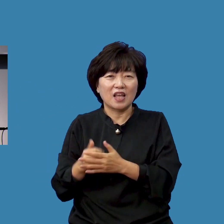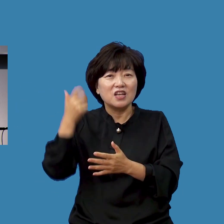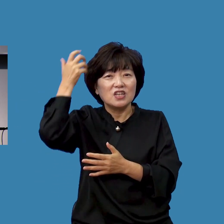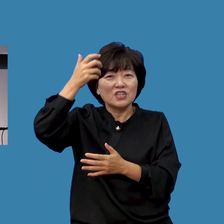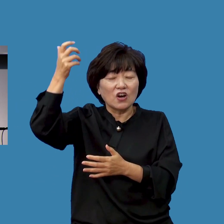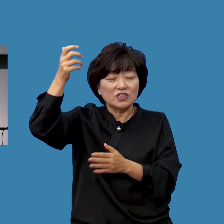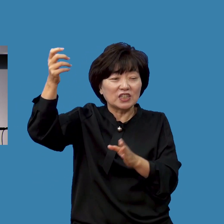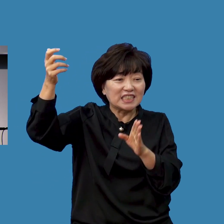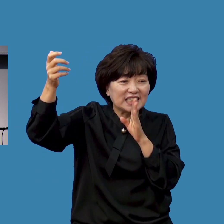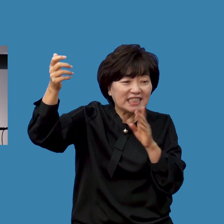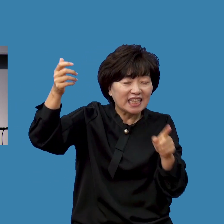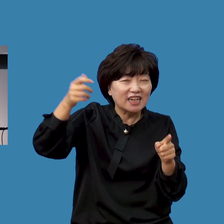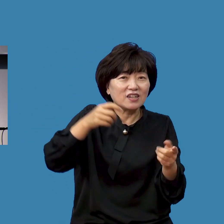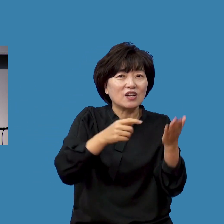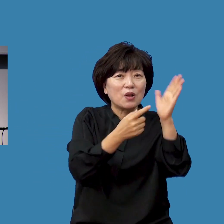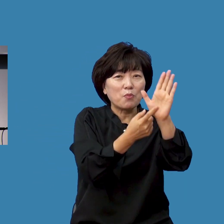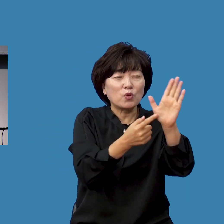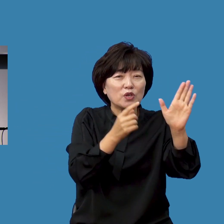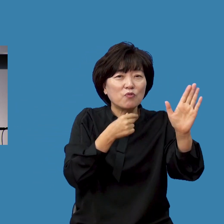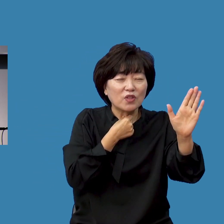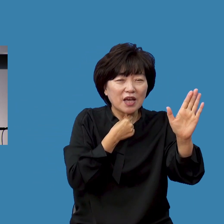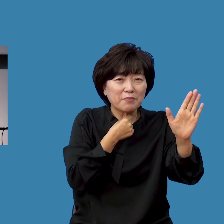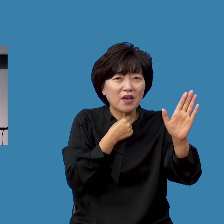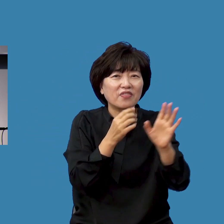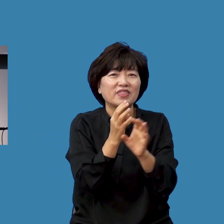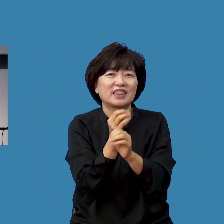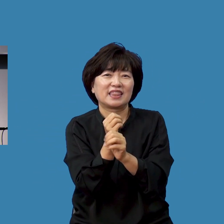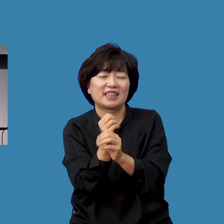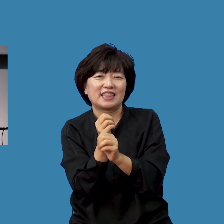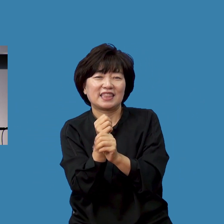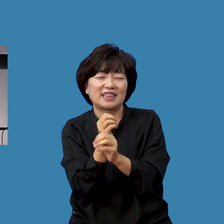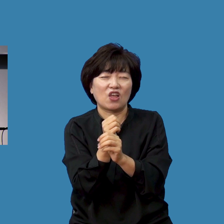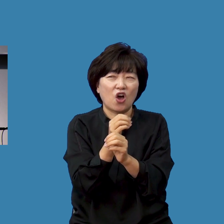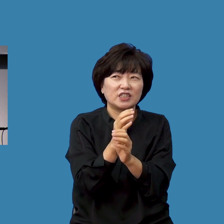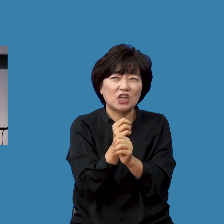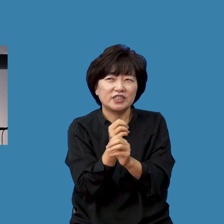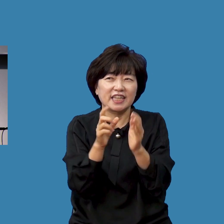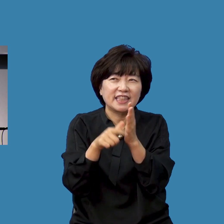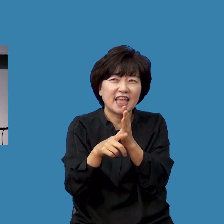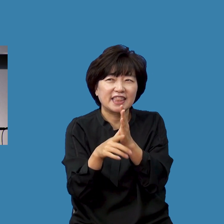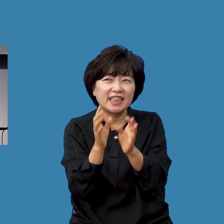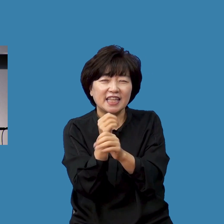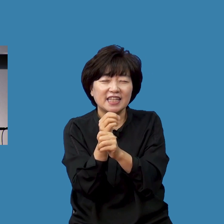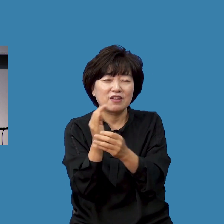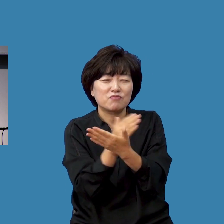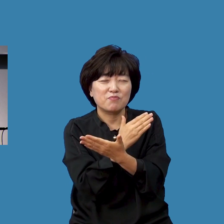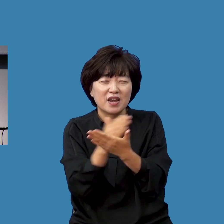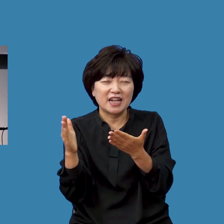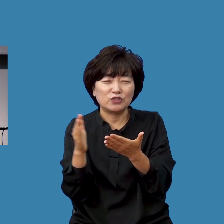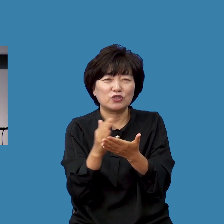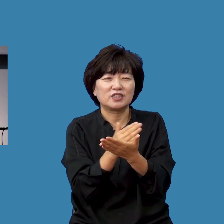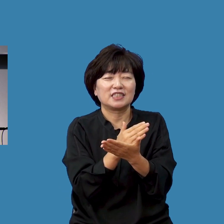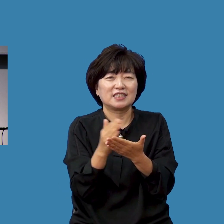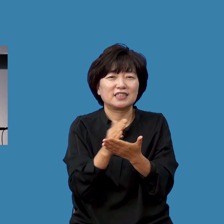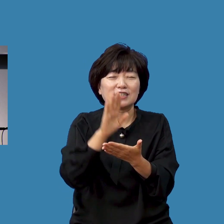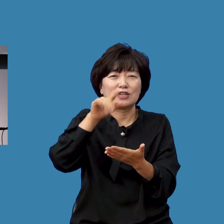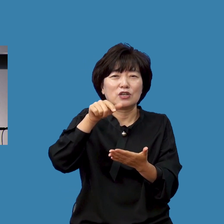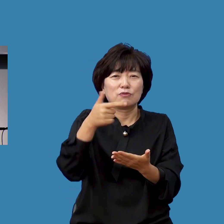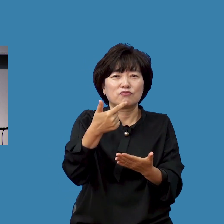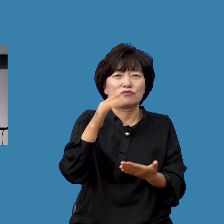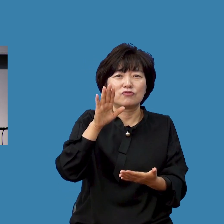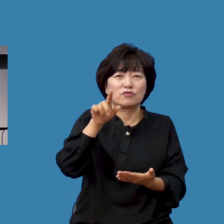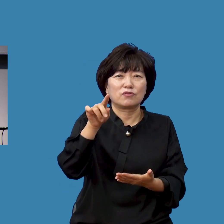그래서 영적인 실체를 보기 원한다면 때를 분별할 줄 아는 분별력이 필요해요. 믿음과 더불어 때를 볼 줄